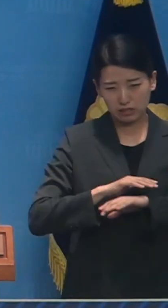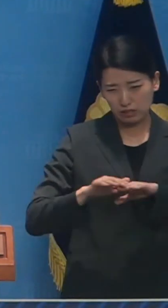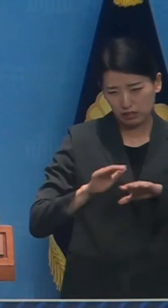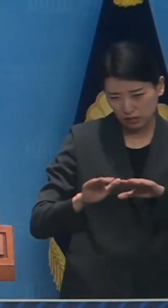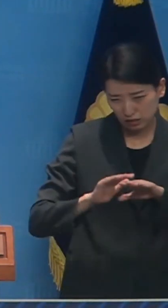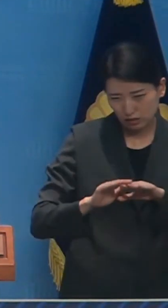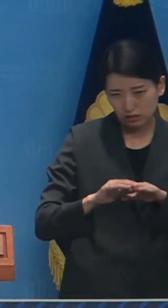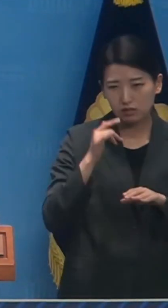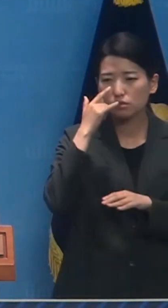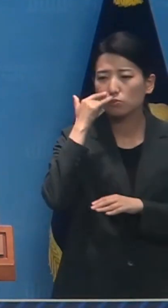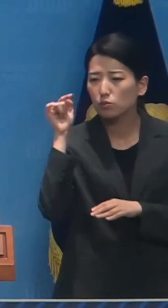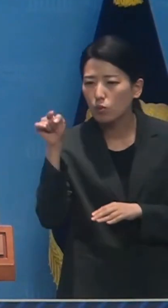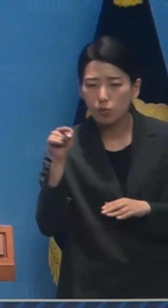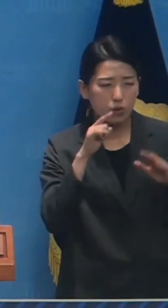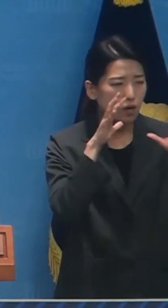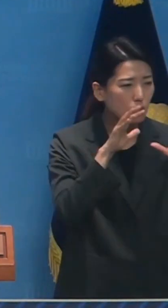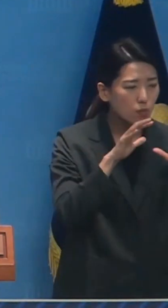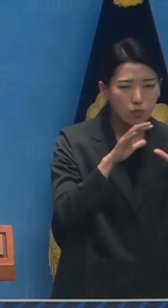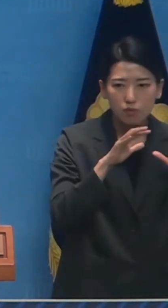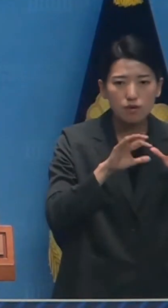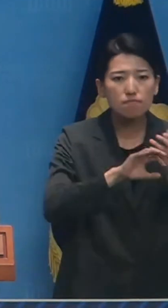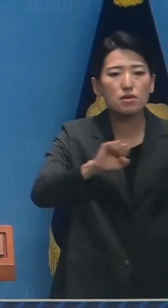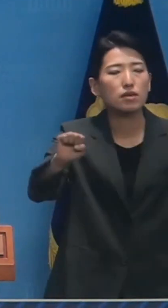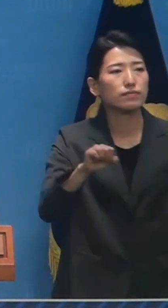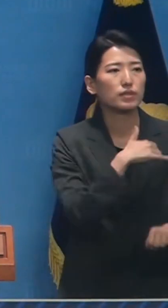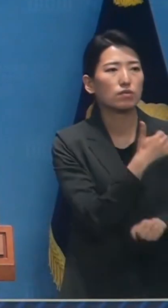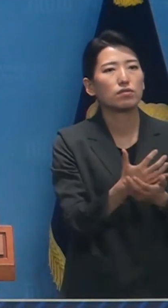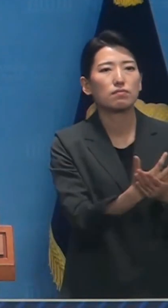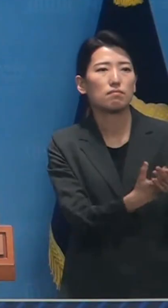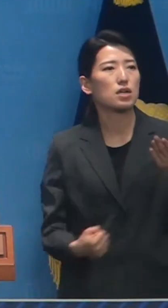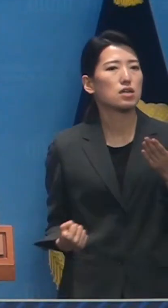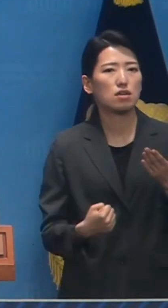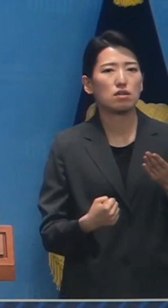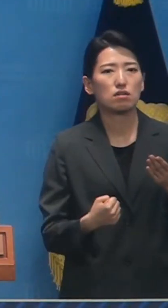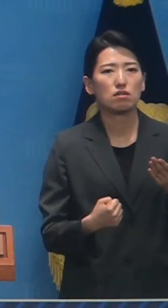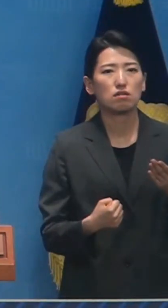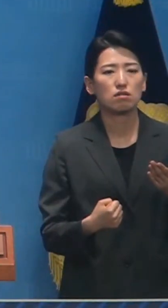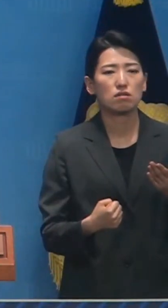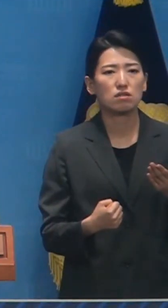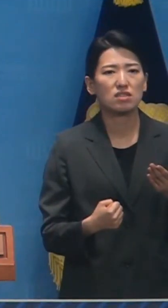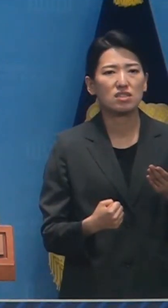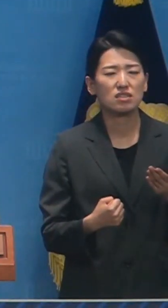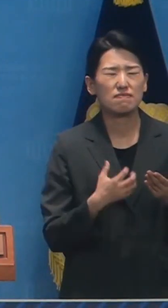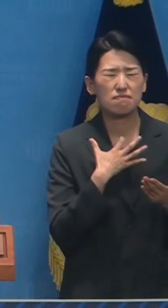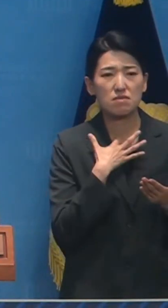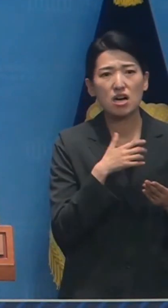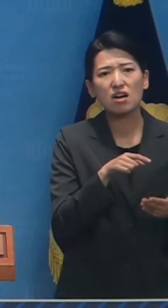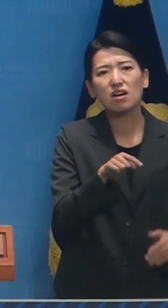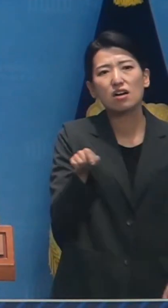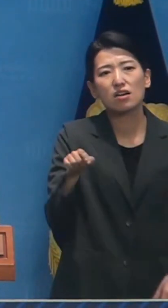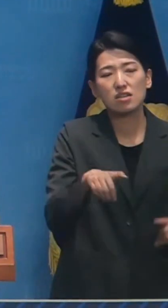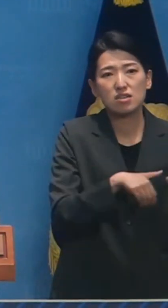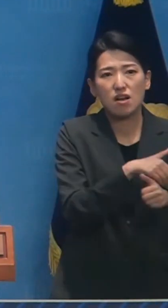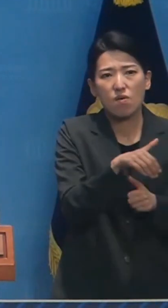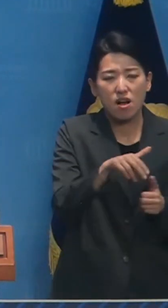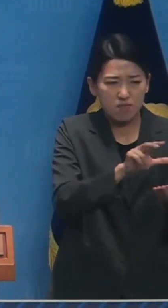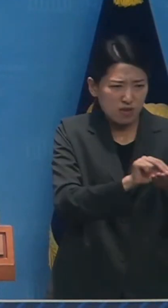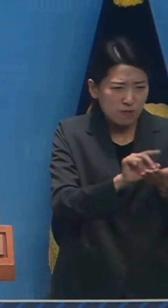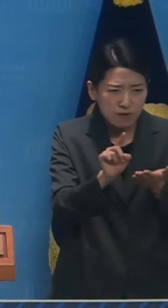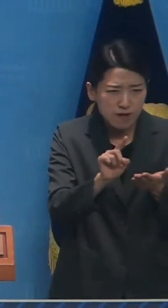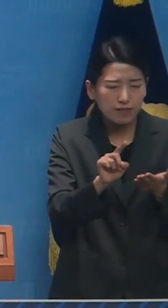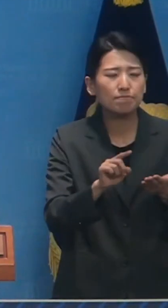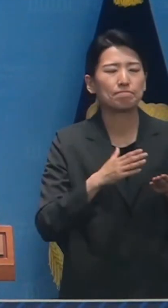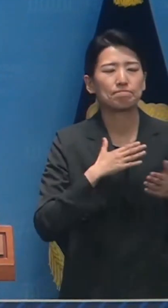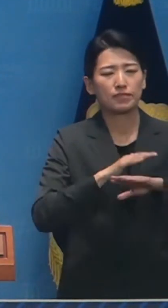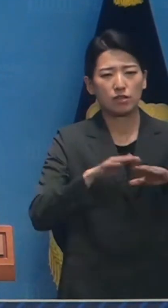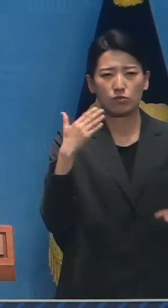유전자 부모와 아동 간의 분리, 박탈, 전연이 만든 끔찍한 재앙적 상황에 벌어진 문제점을